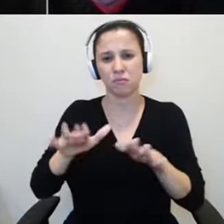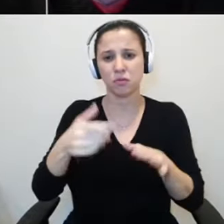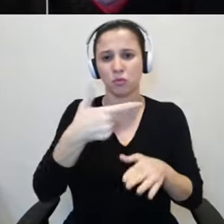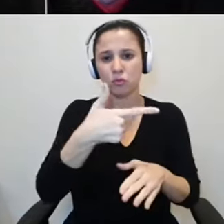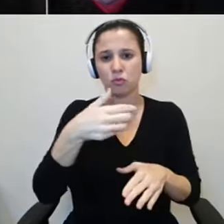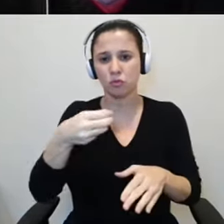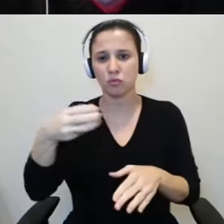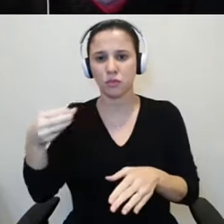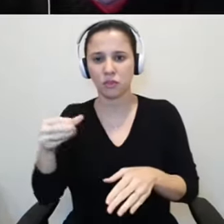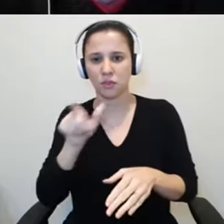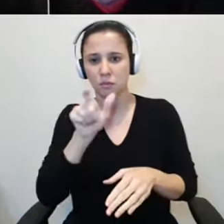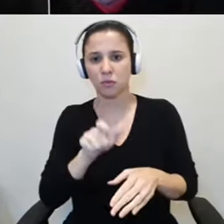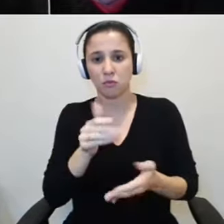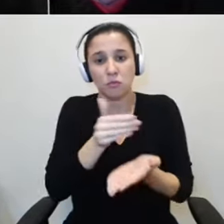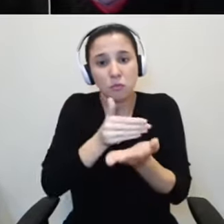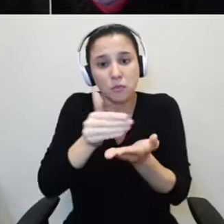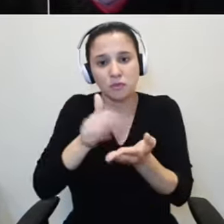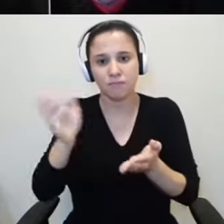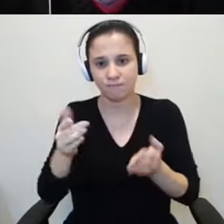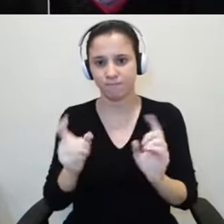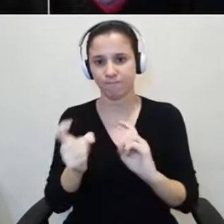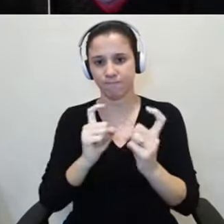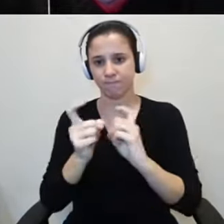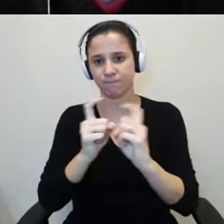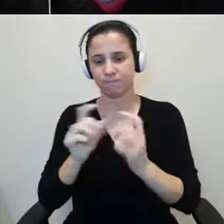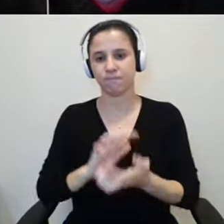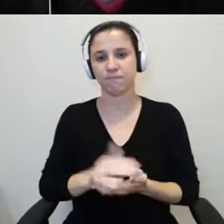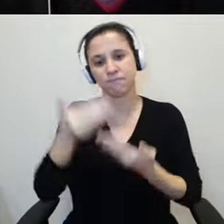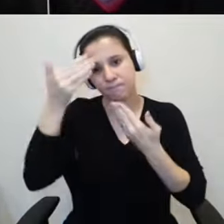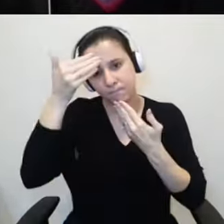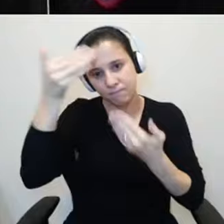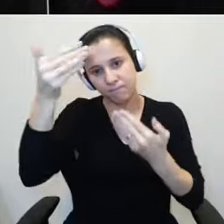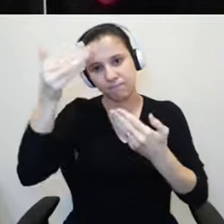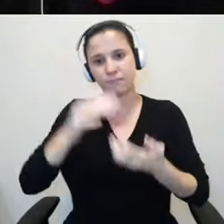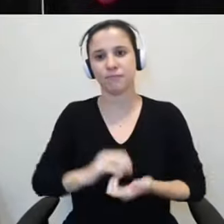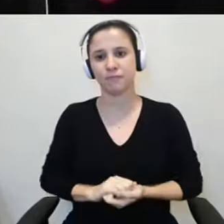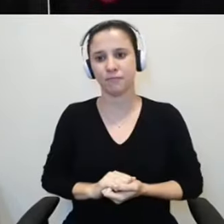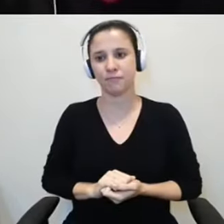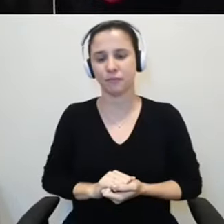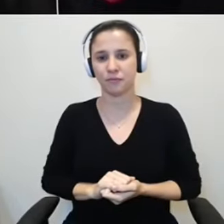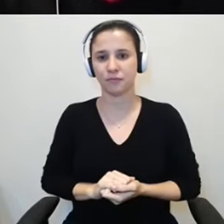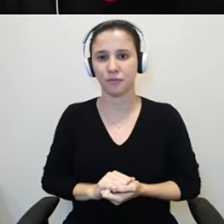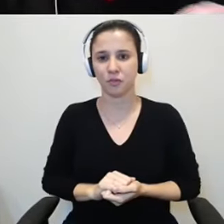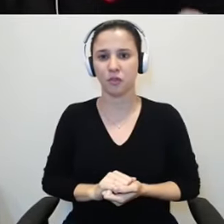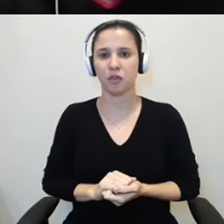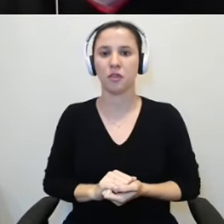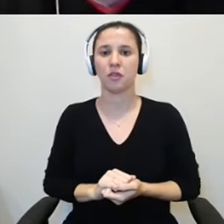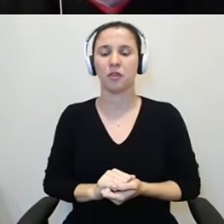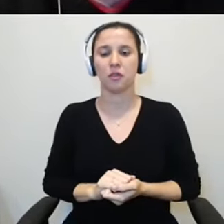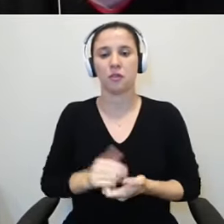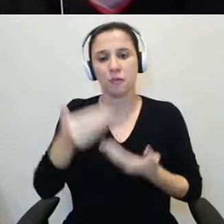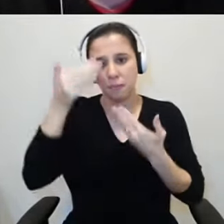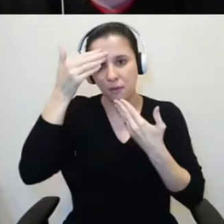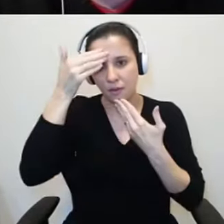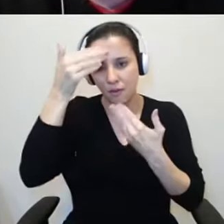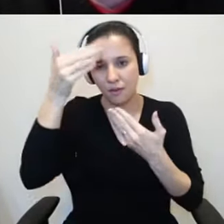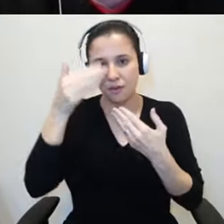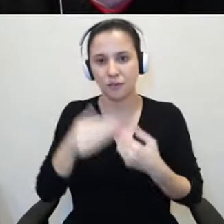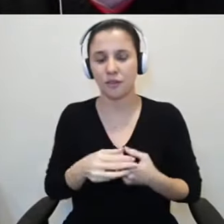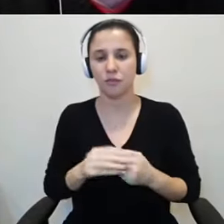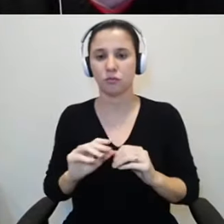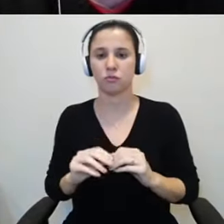reunião. Muito obrigado, pessoal, pela presença de vocês, pela atenção, nossa comunidade,